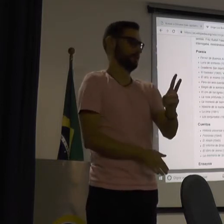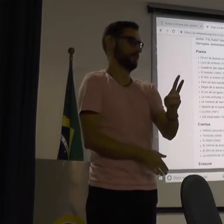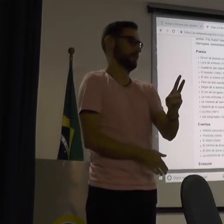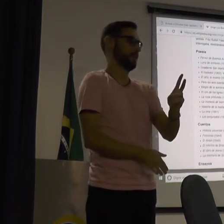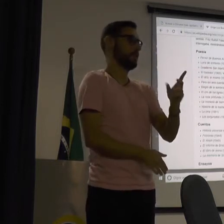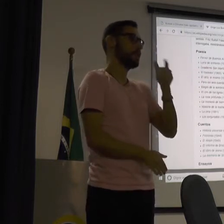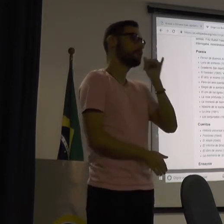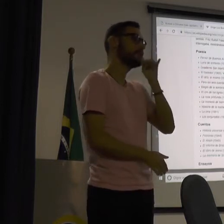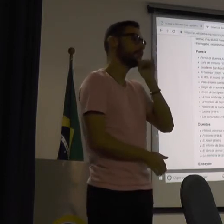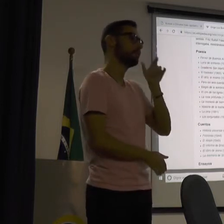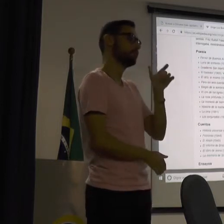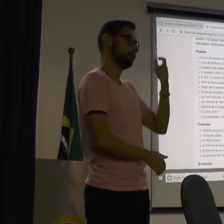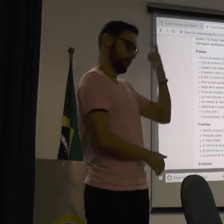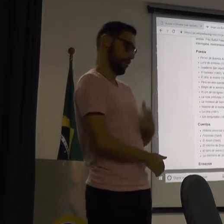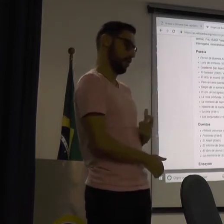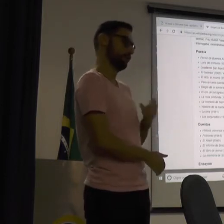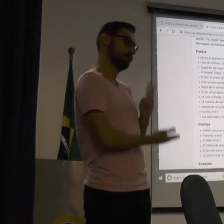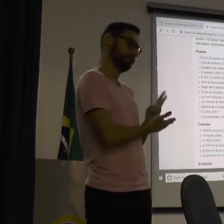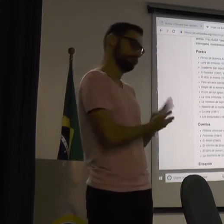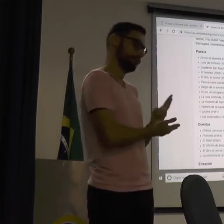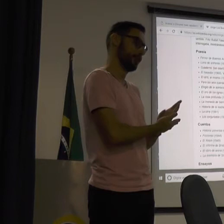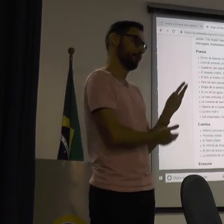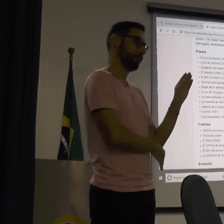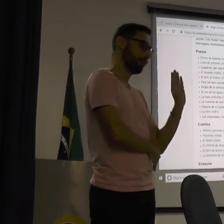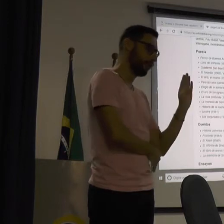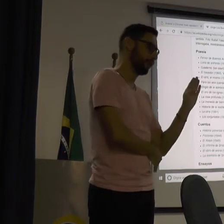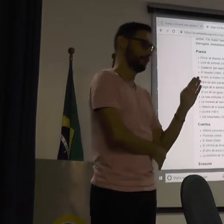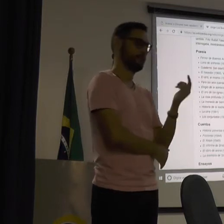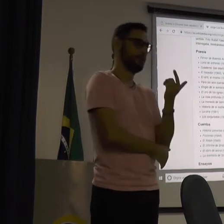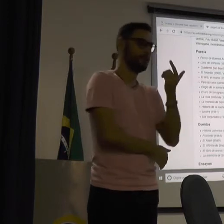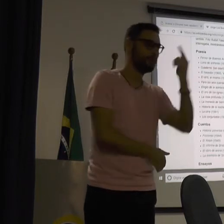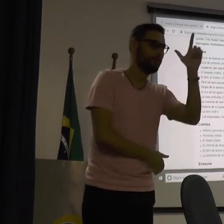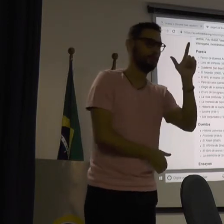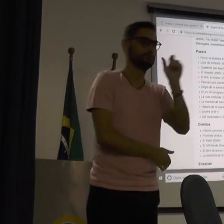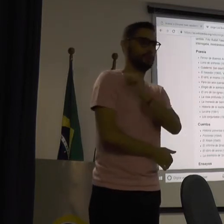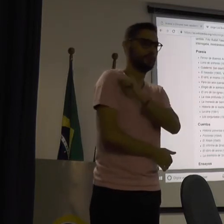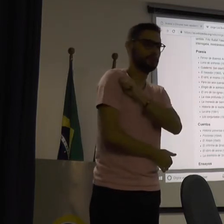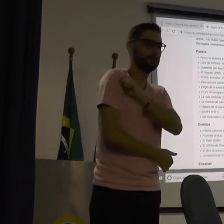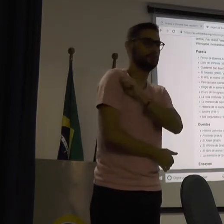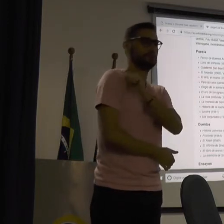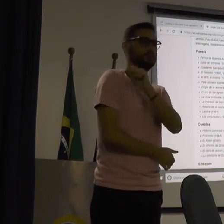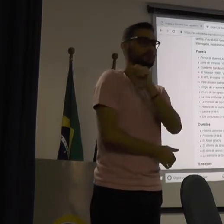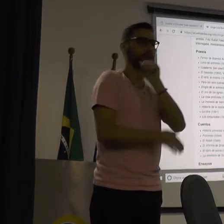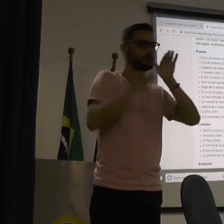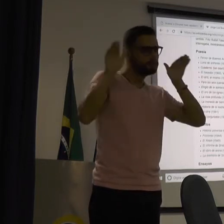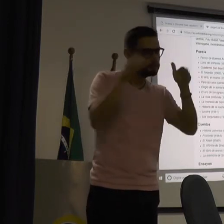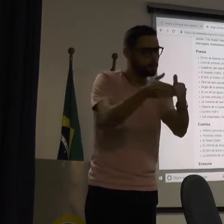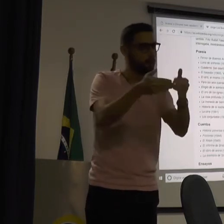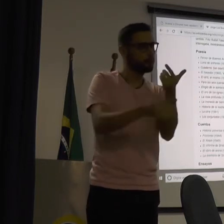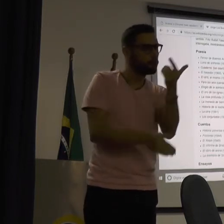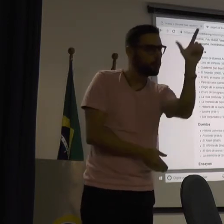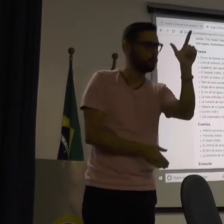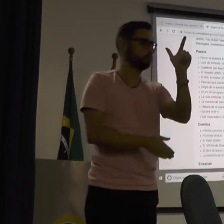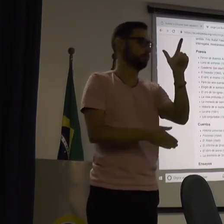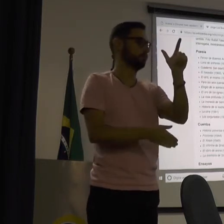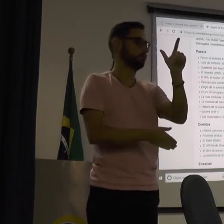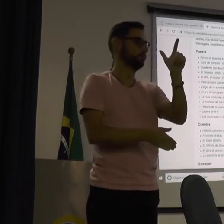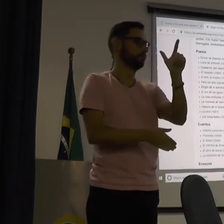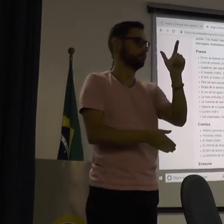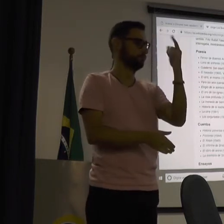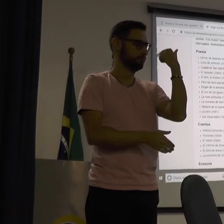João Bastos, o Rafael Famolinga é o Juan Rulfo, né? A Liliana, o Bonetti,